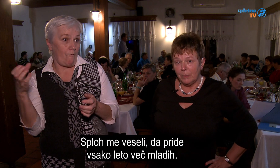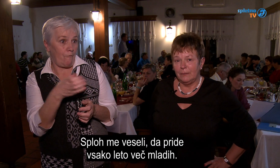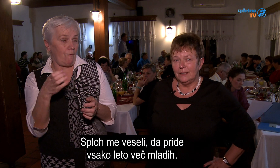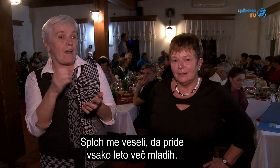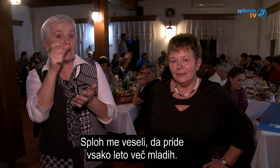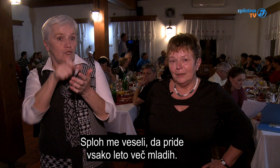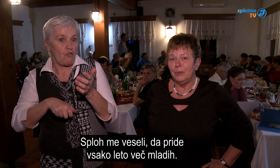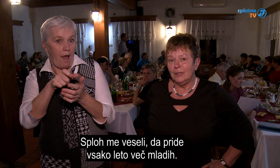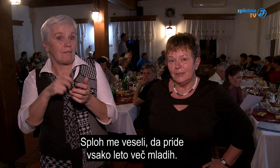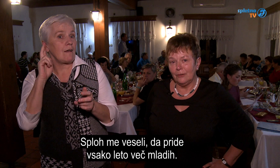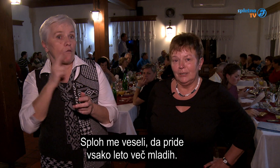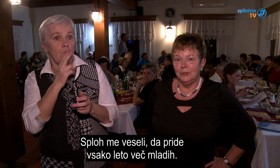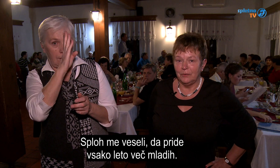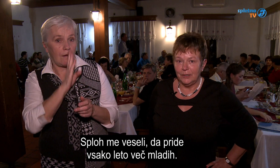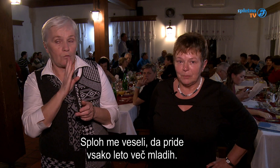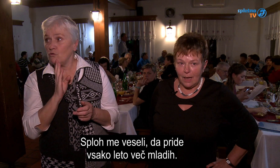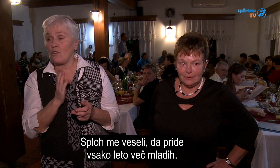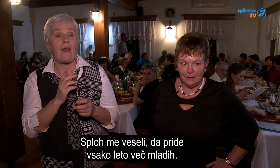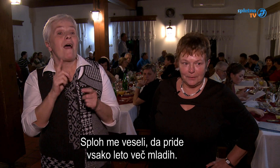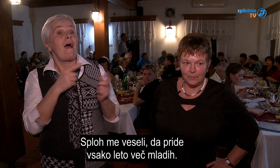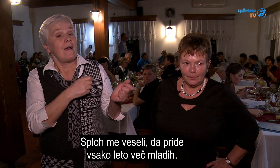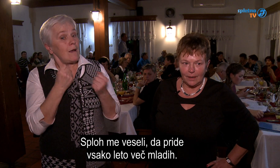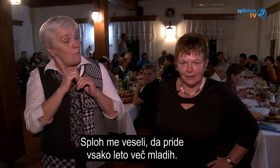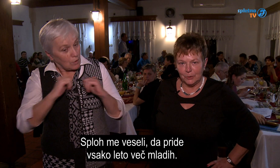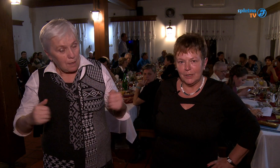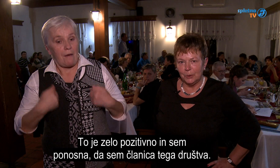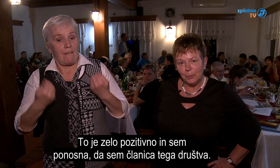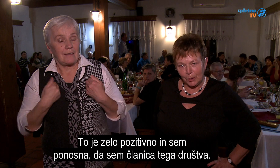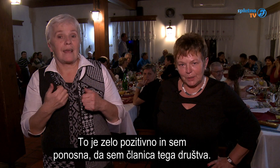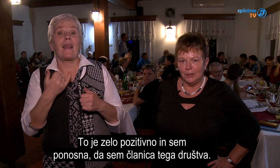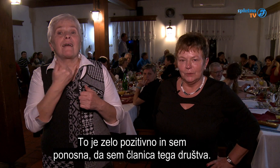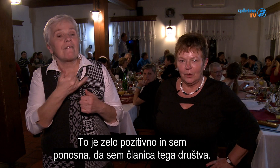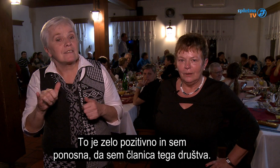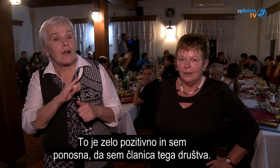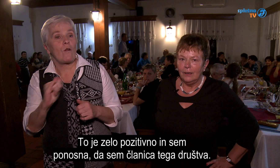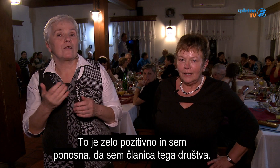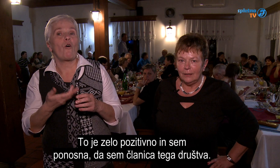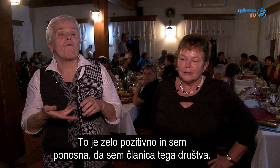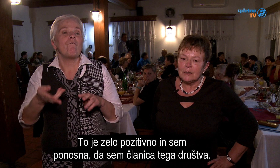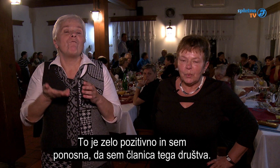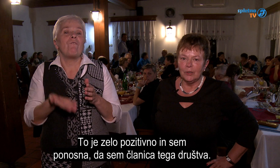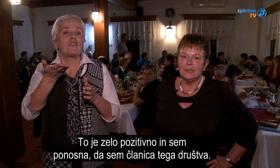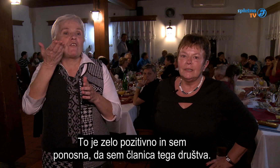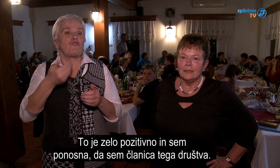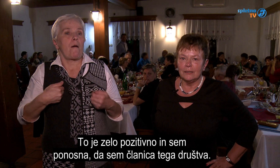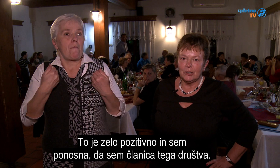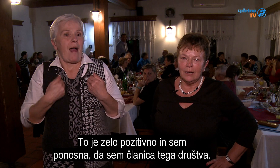pa veseli, da pride vsako leto več mladih, kar je to zelo pozitivno in sem ponosna, da sem član